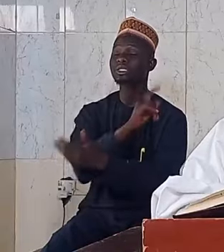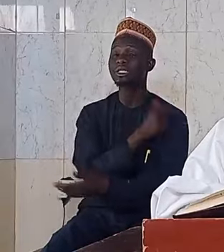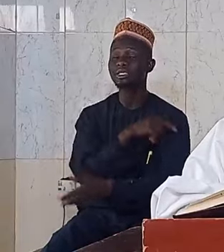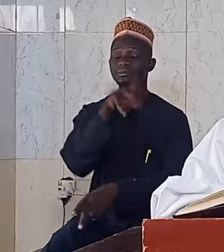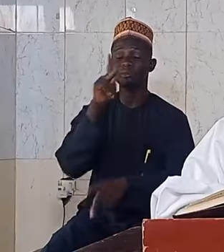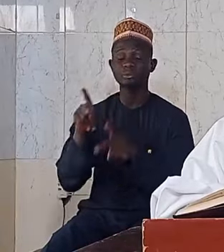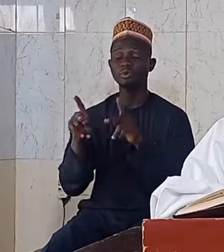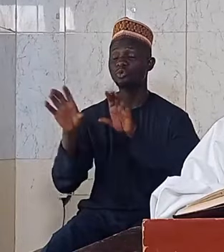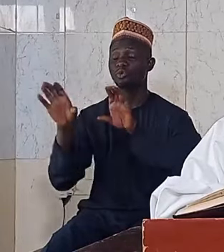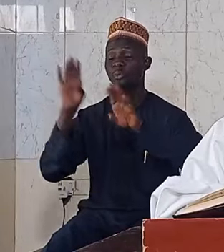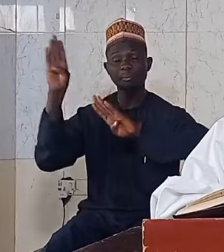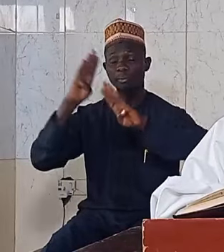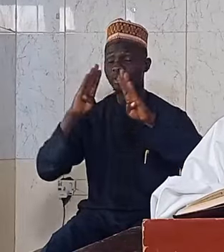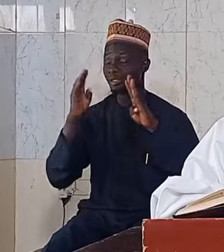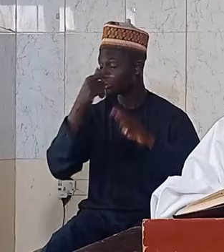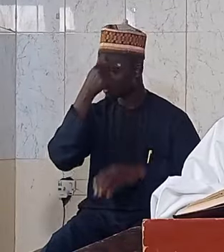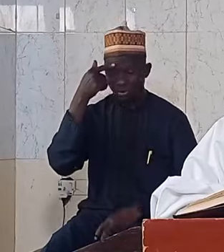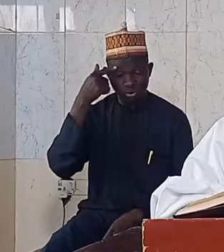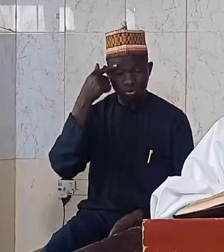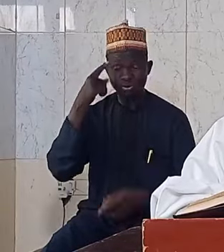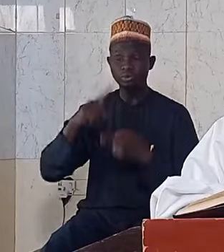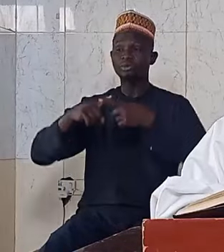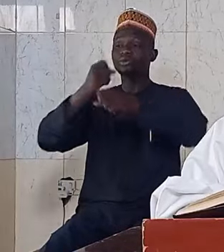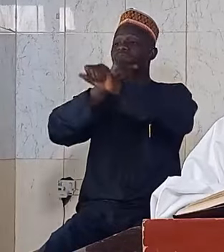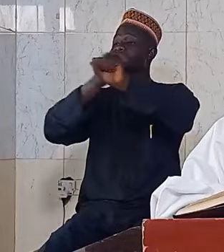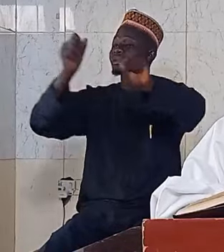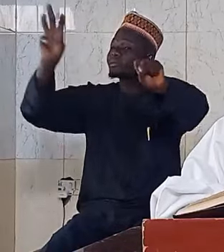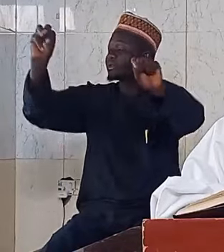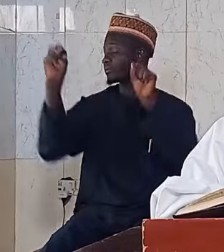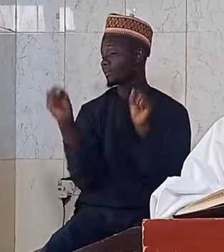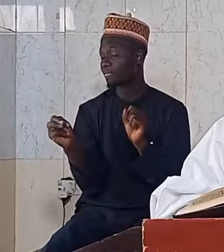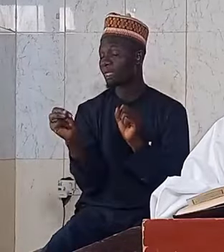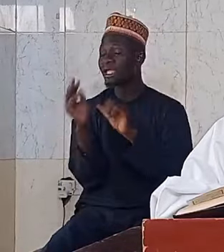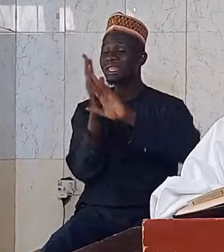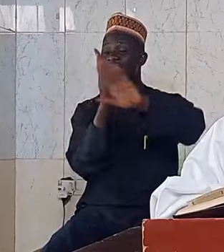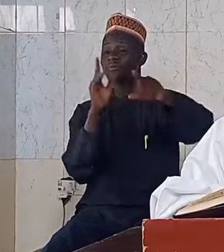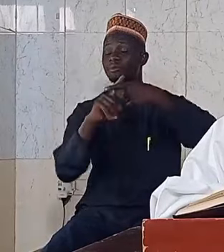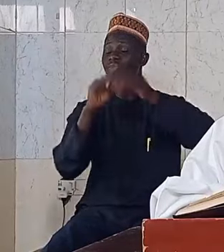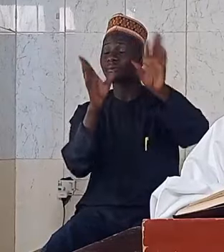yi domin a ceto su a fito da su daga Makka